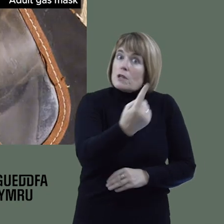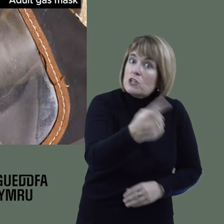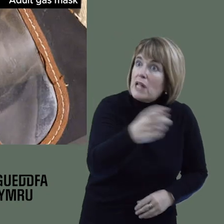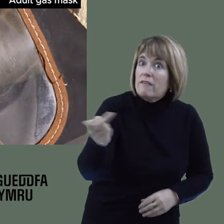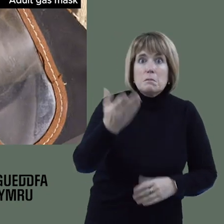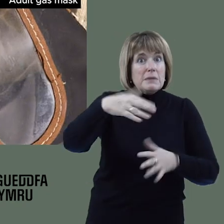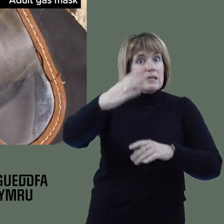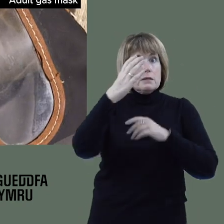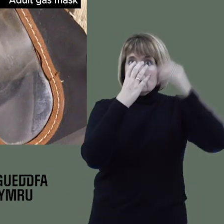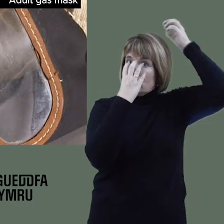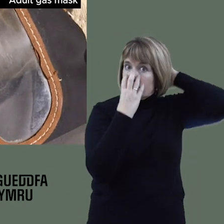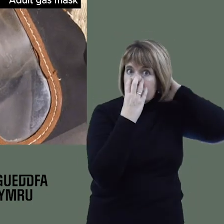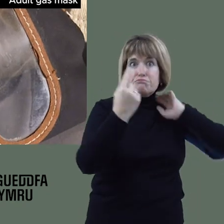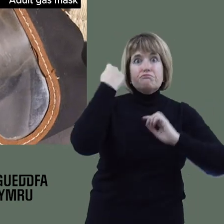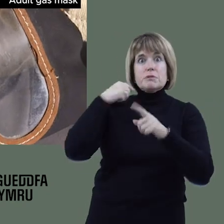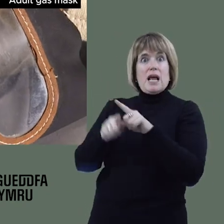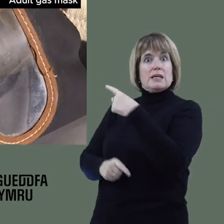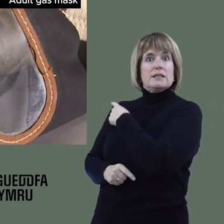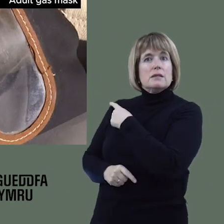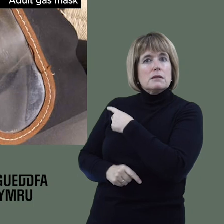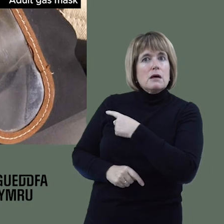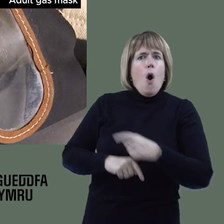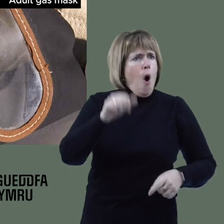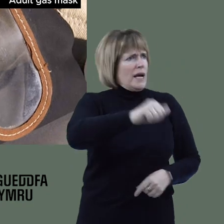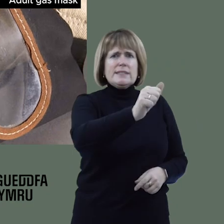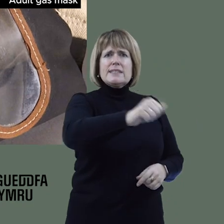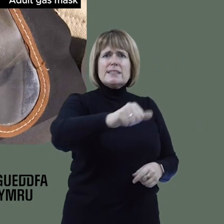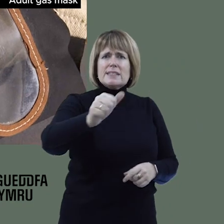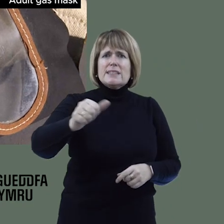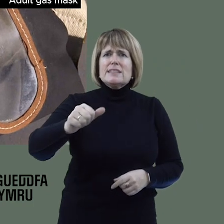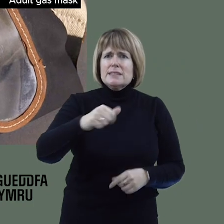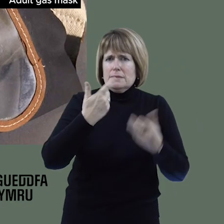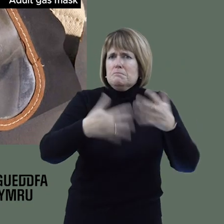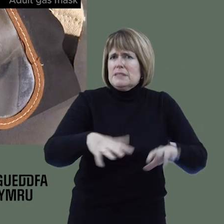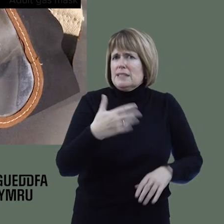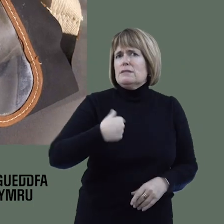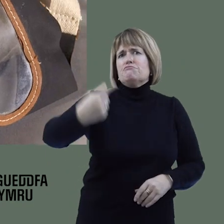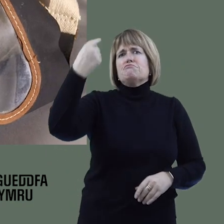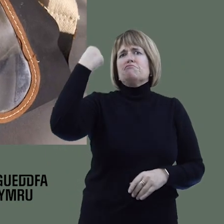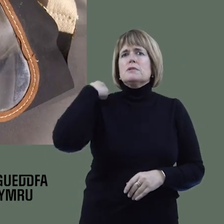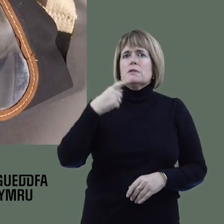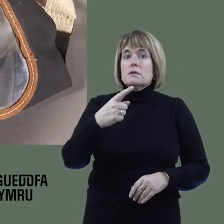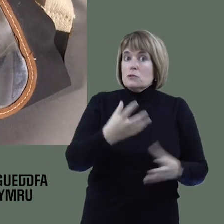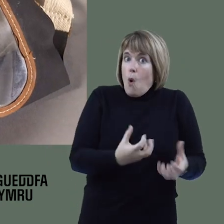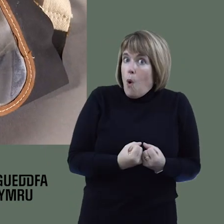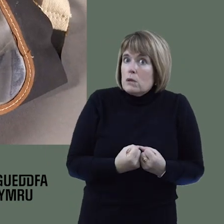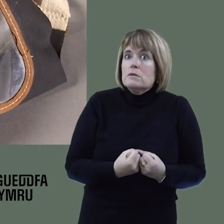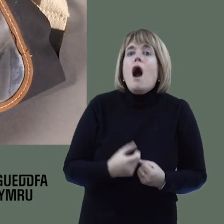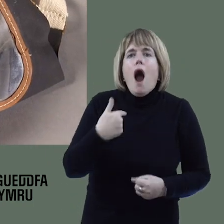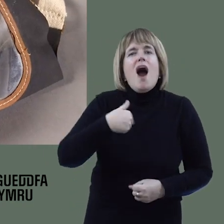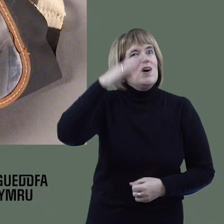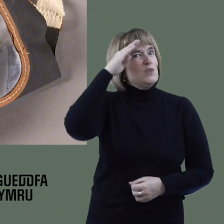gadw gasmasgs a phethau fel ni, lle? O wedd. Do, dwi'n un i dani. Mae'n dal â chi?